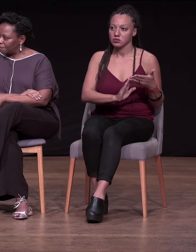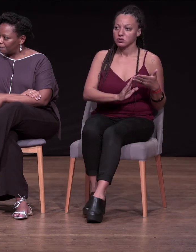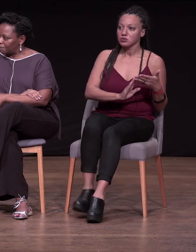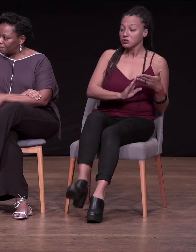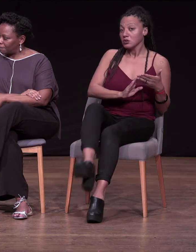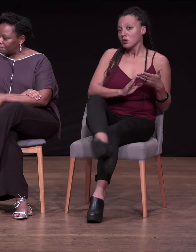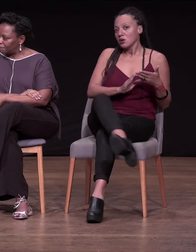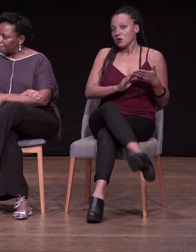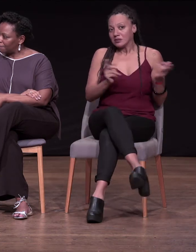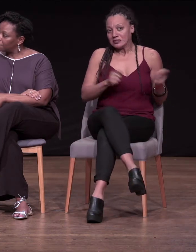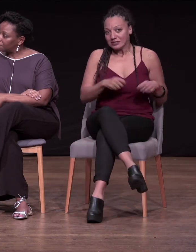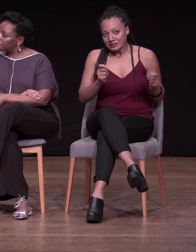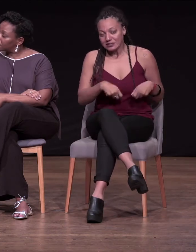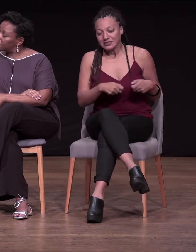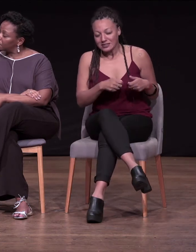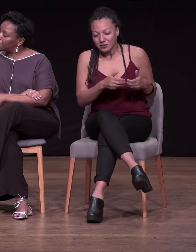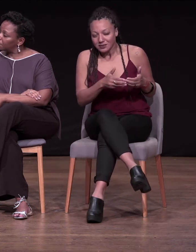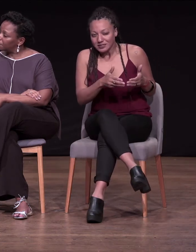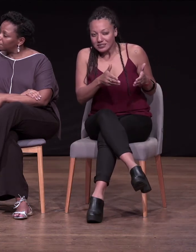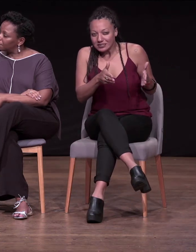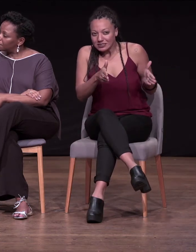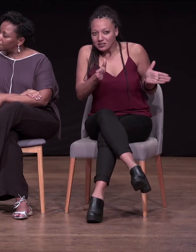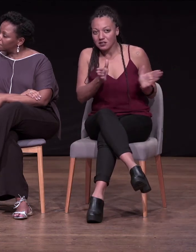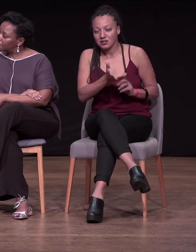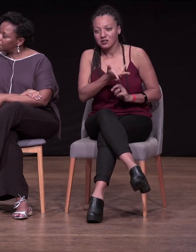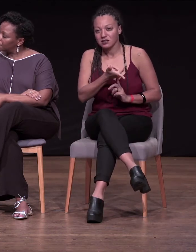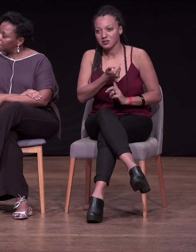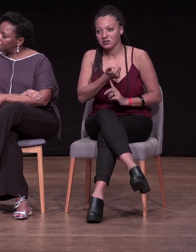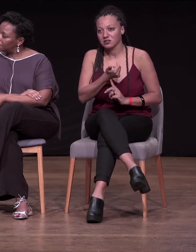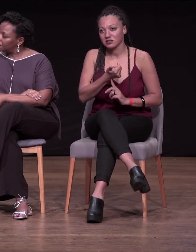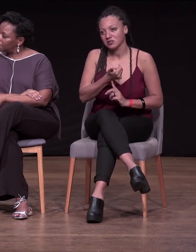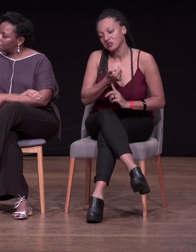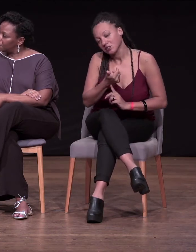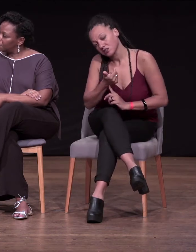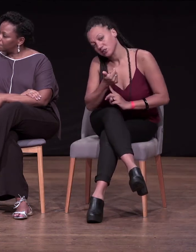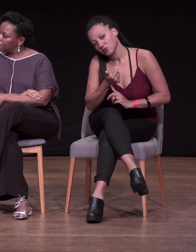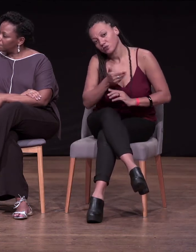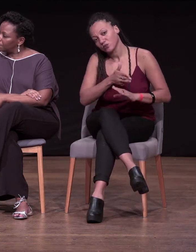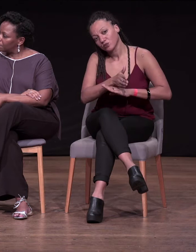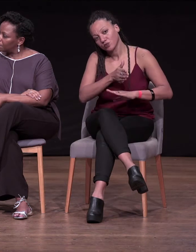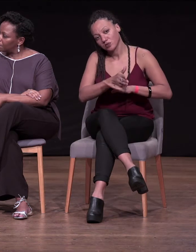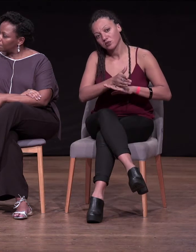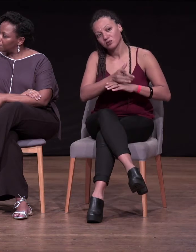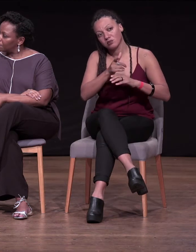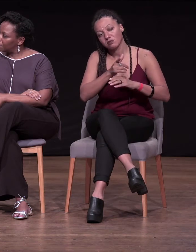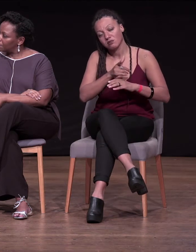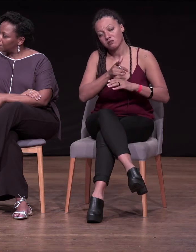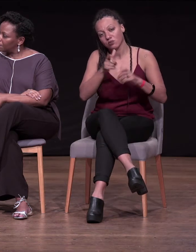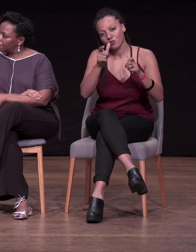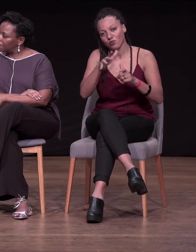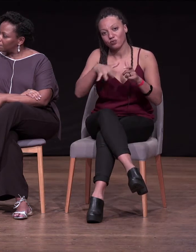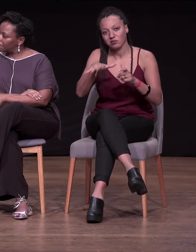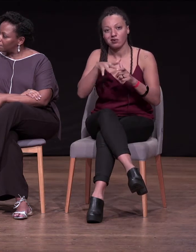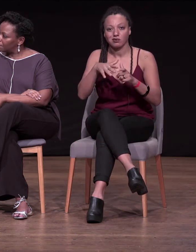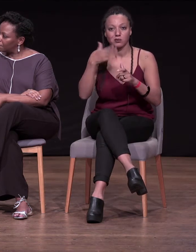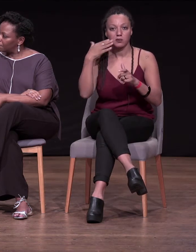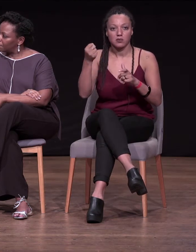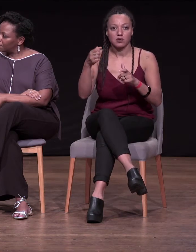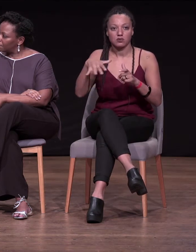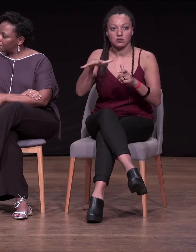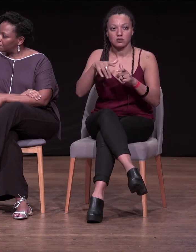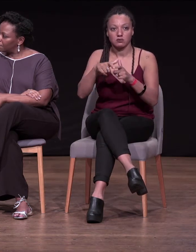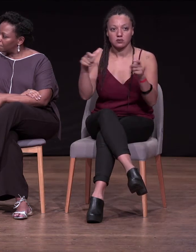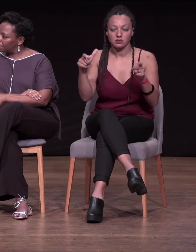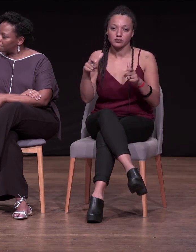propício, mais possível, né, de ser um artista negro dentro, acessando os espaços hegemônicos, claro que ainda assim muito pequeno,